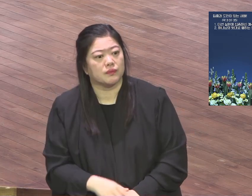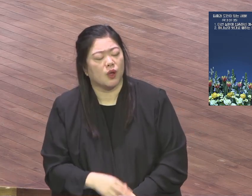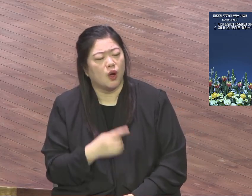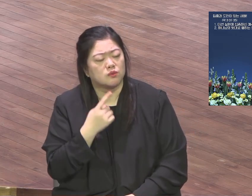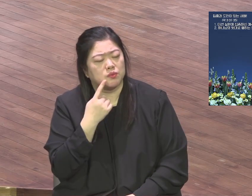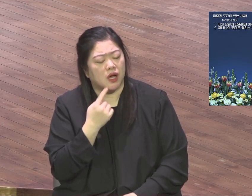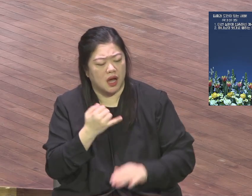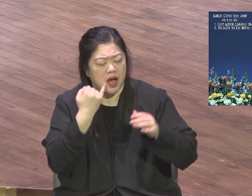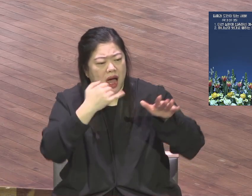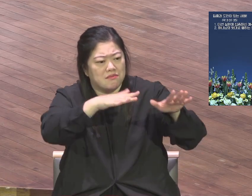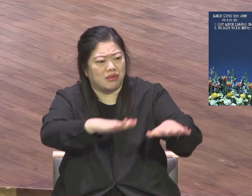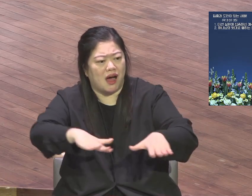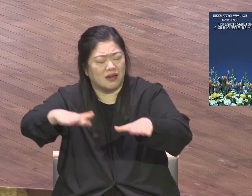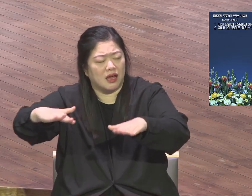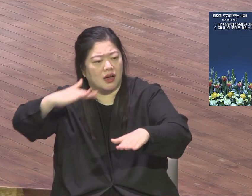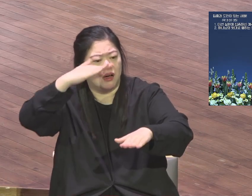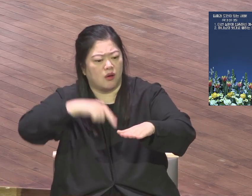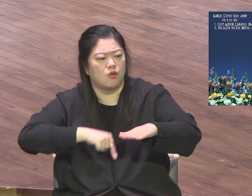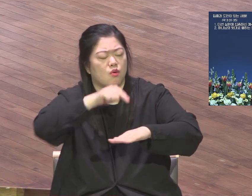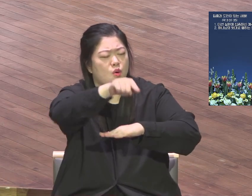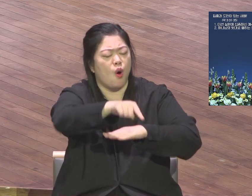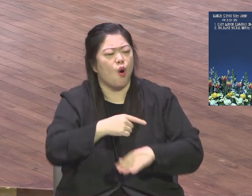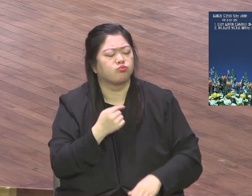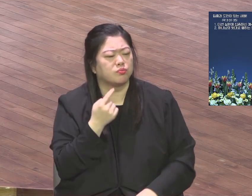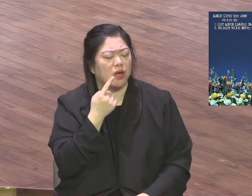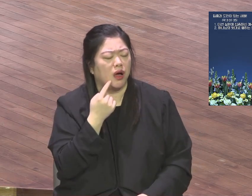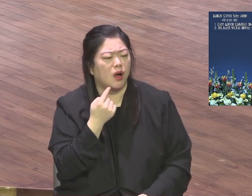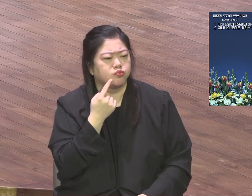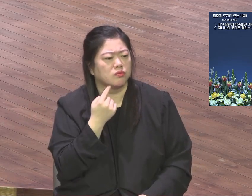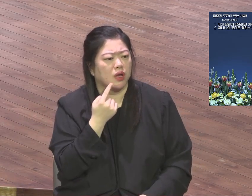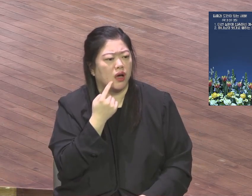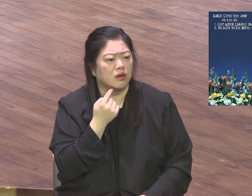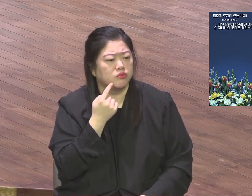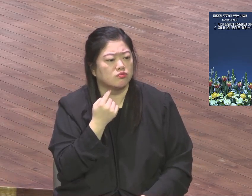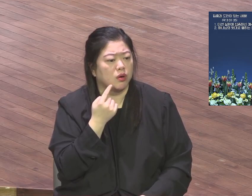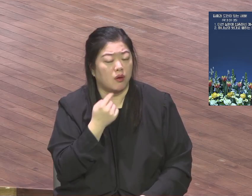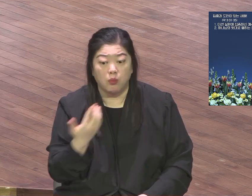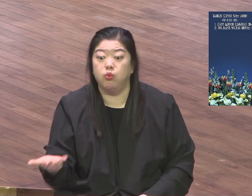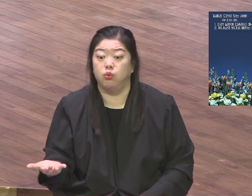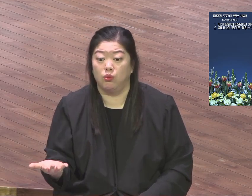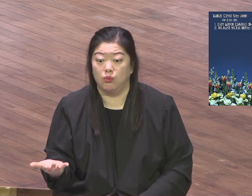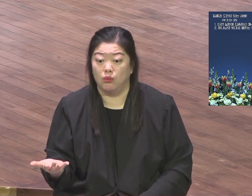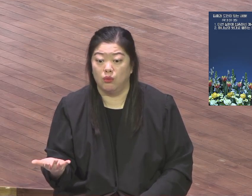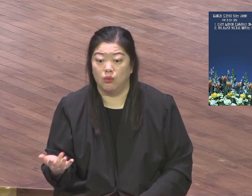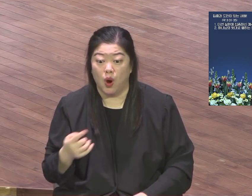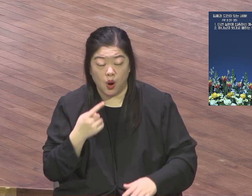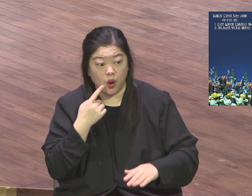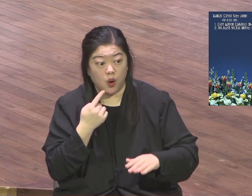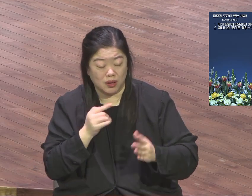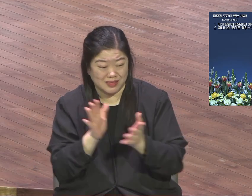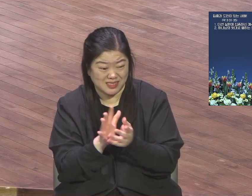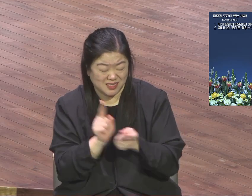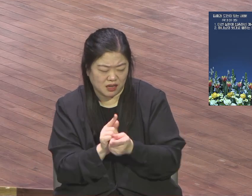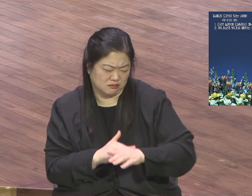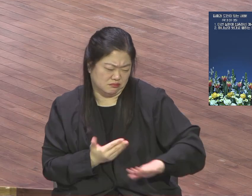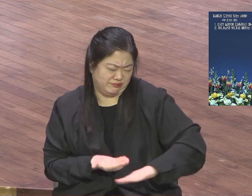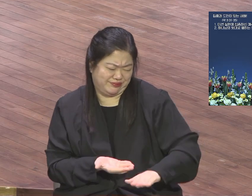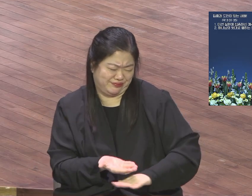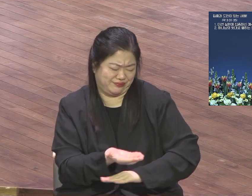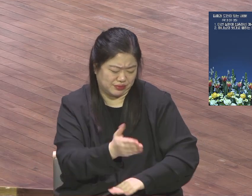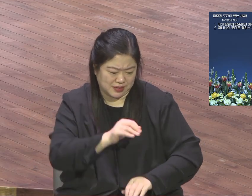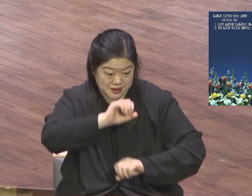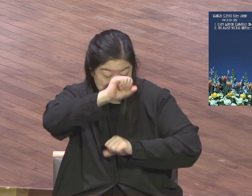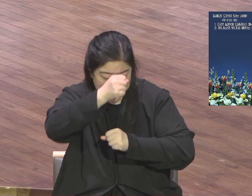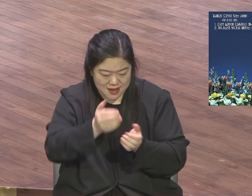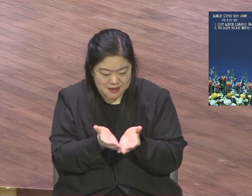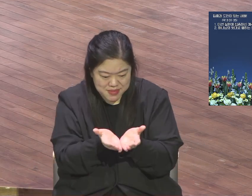바라보는 것만으로 바다를 건널 수가 없어요. 분명한 목표, 거기에 필요한 전략, 또 그것을 끝까지 이루어나는 열정과